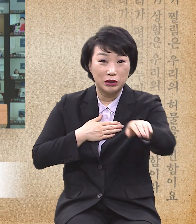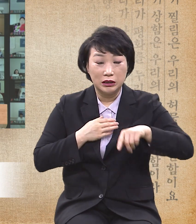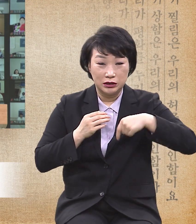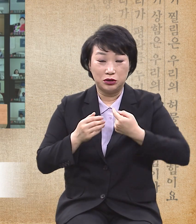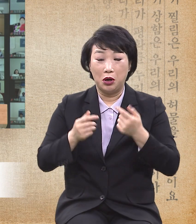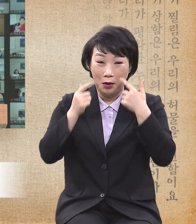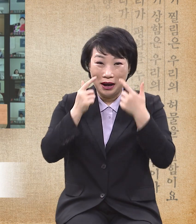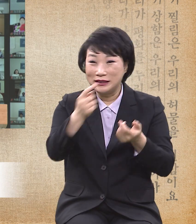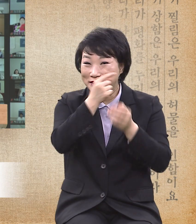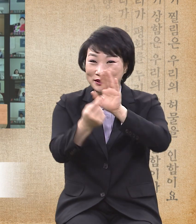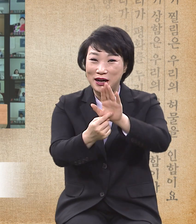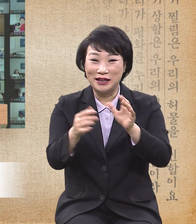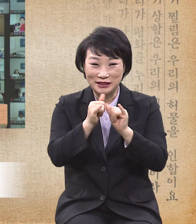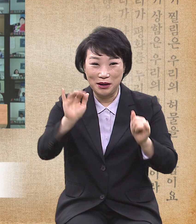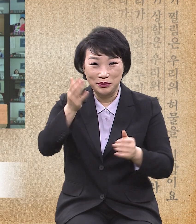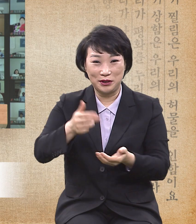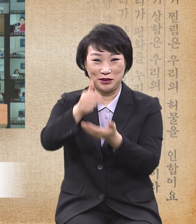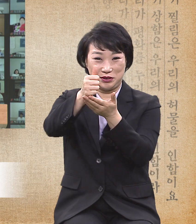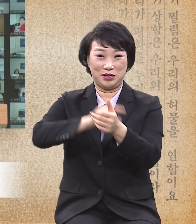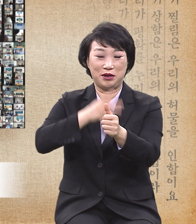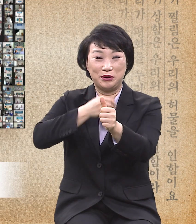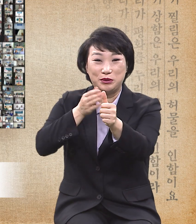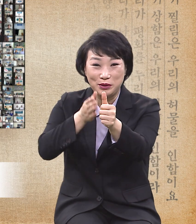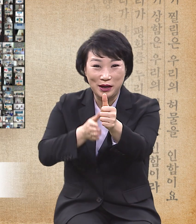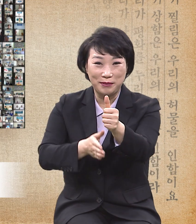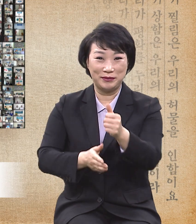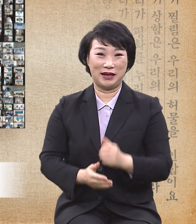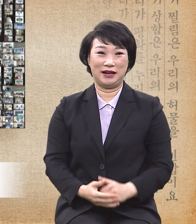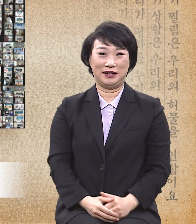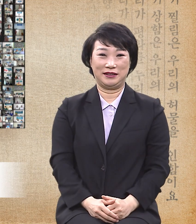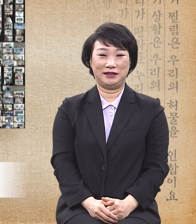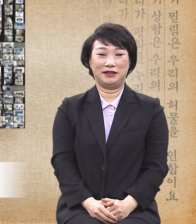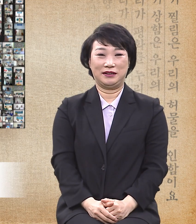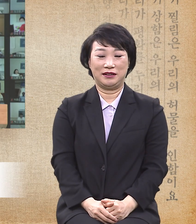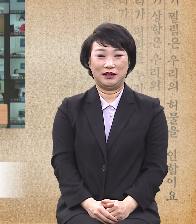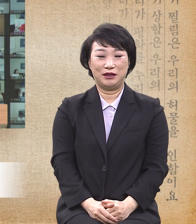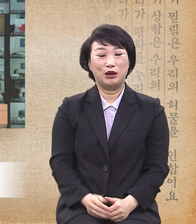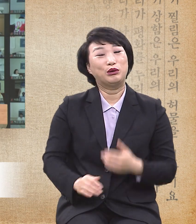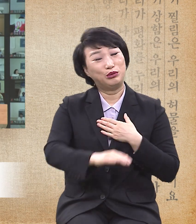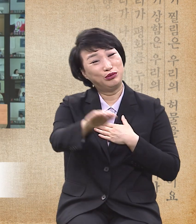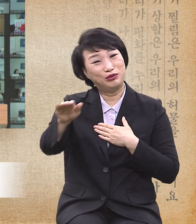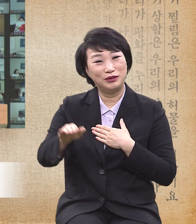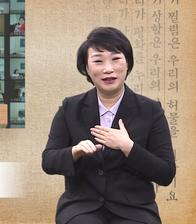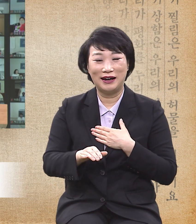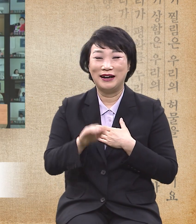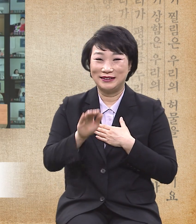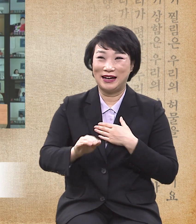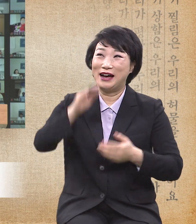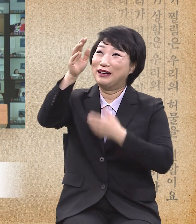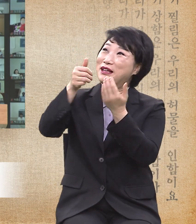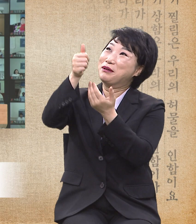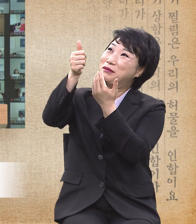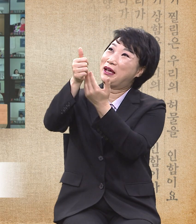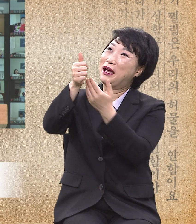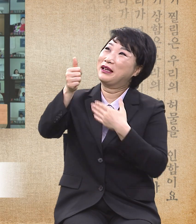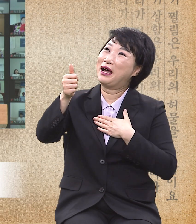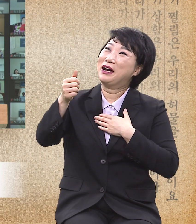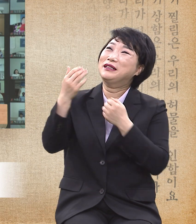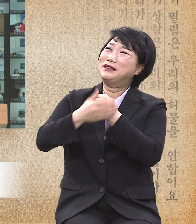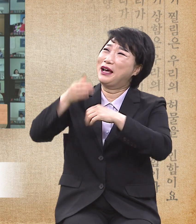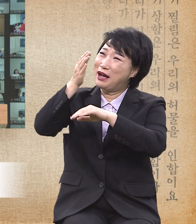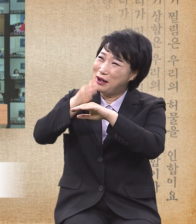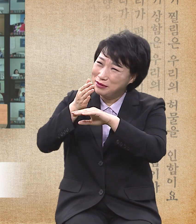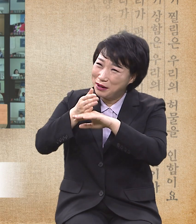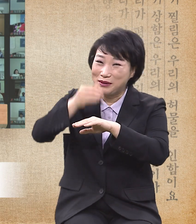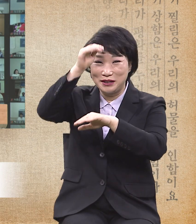스스로 확증하는 자가 되기를 주님의 이름으로 축원합니다. 그리고 우리가 얼마나 하나님께 그 은혜